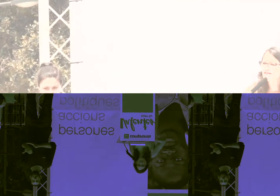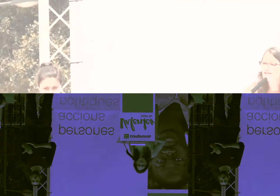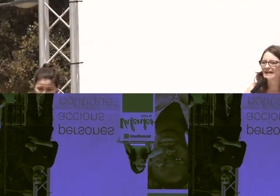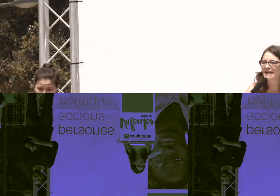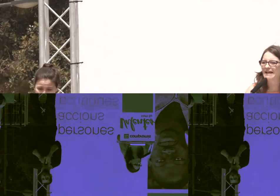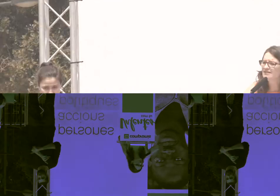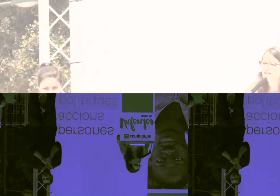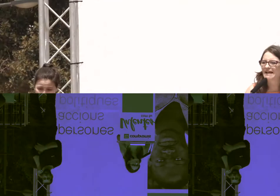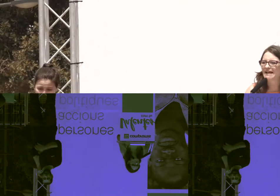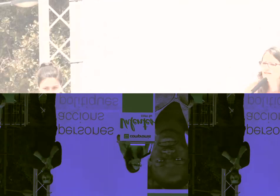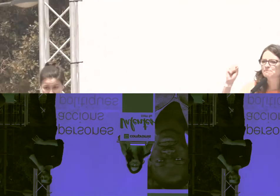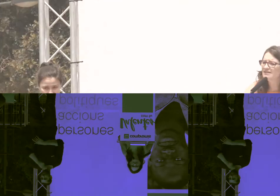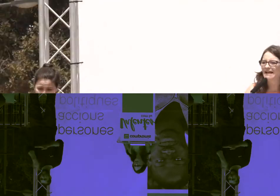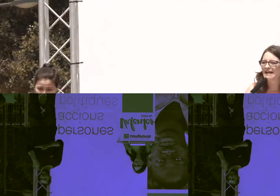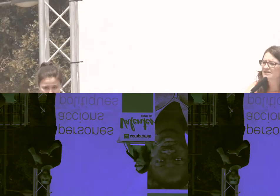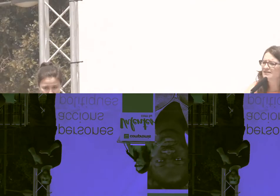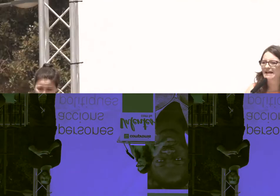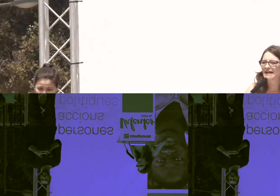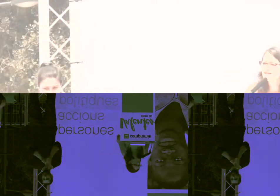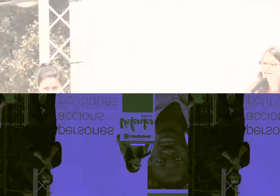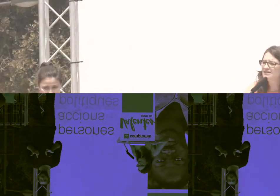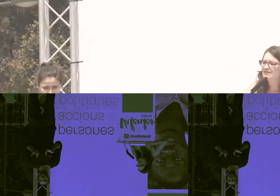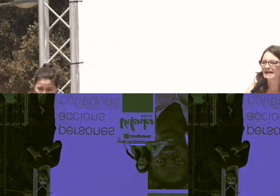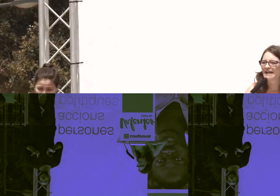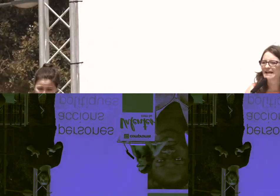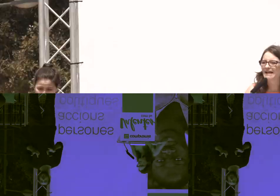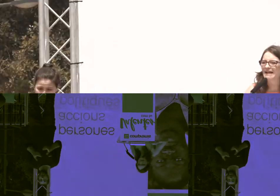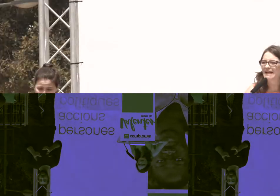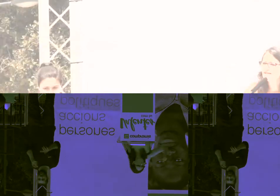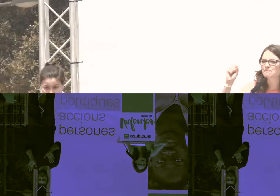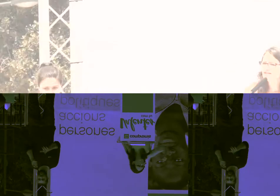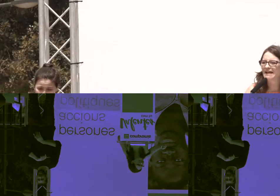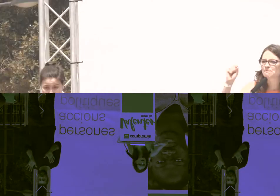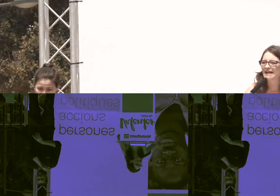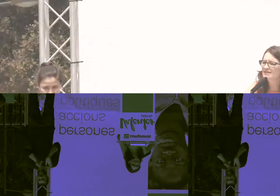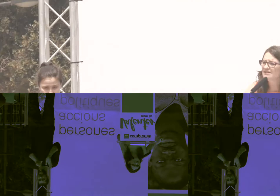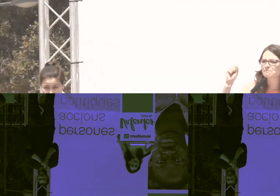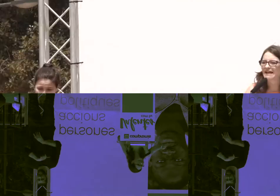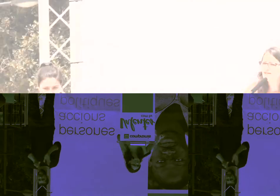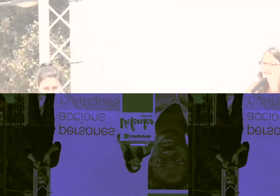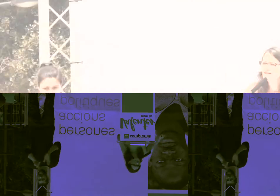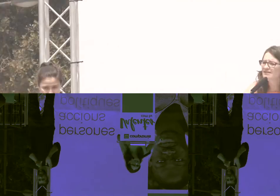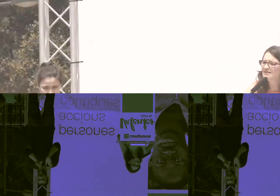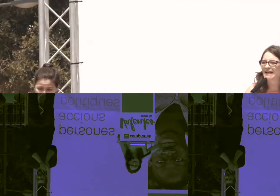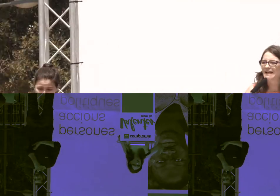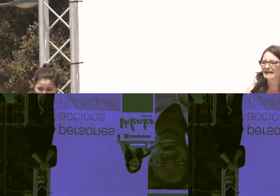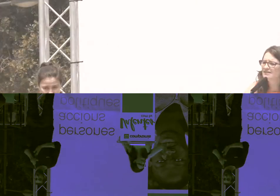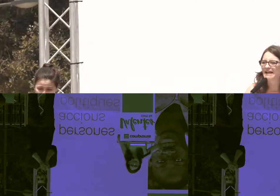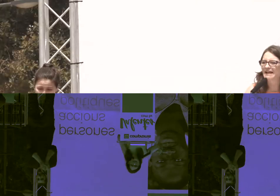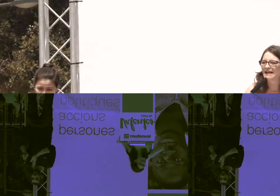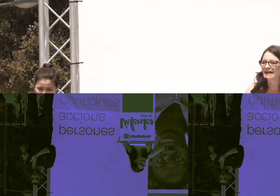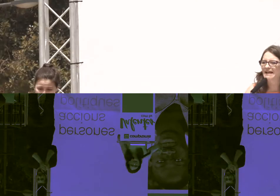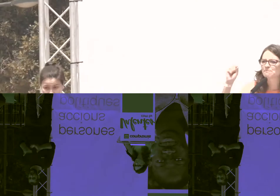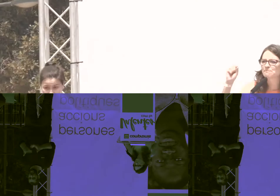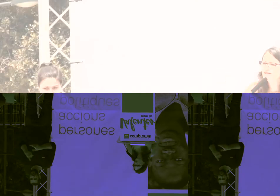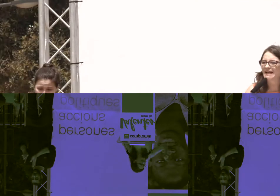sí, necessitem que canvi la legislació en Espanya, perquè part d'esta llei, a banda de que el govern d'Espanya ens l'ha dut